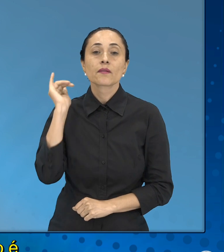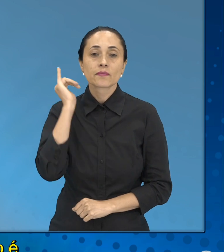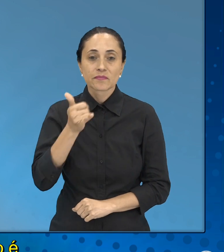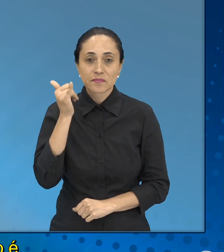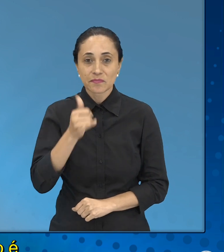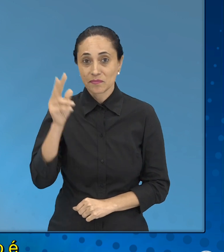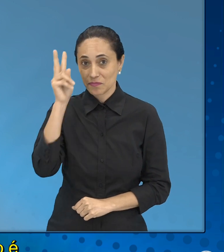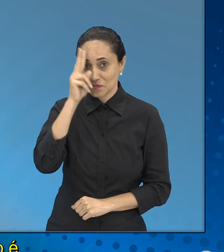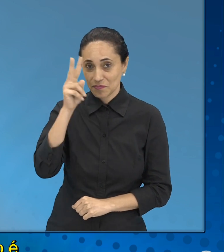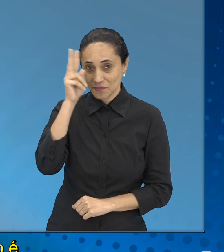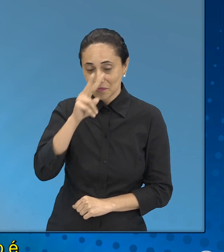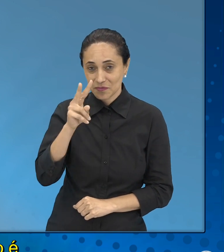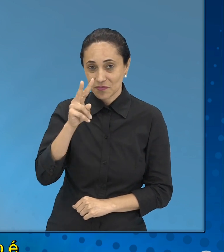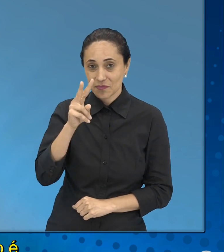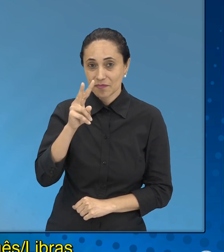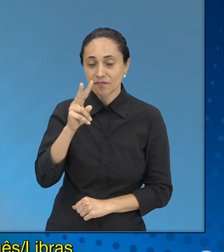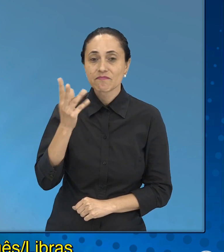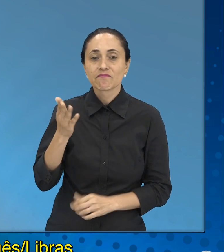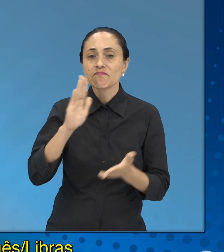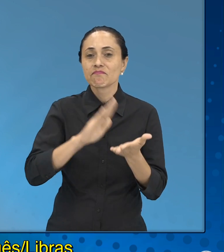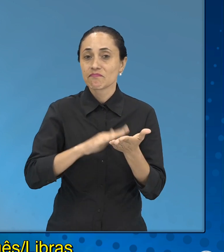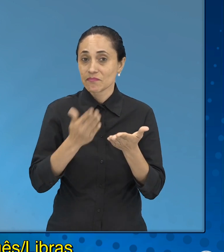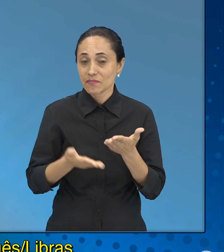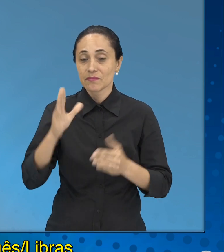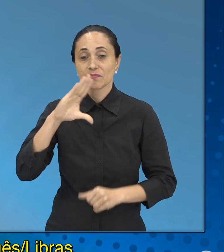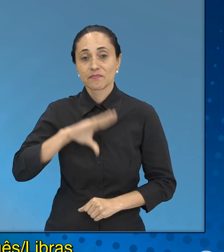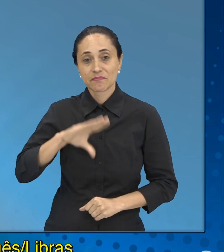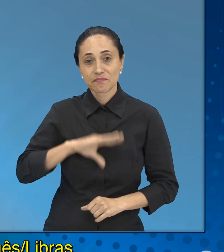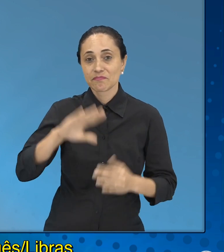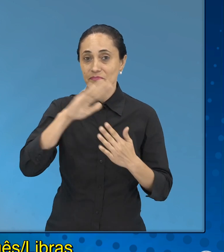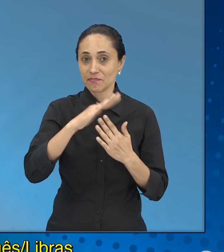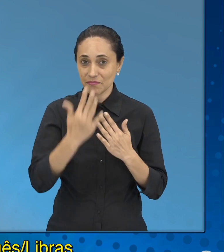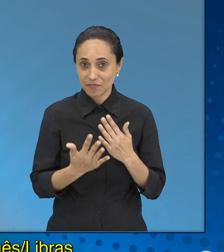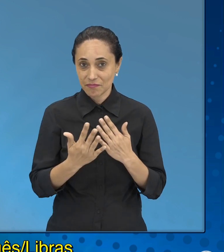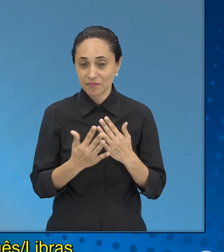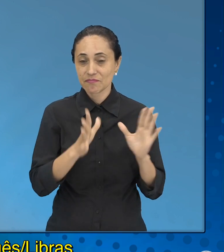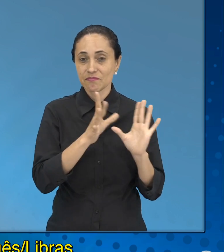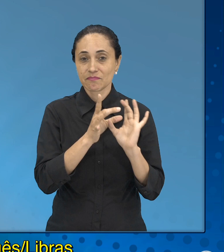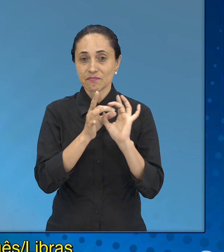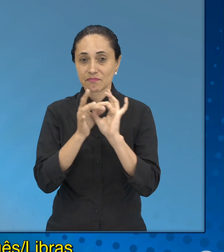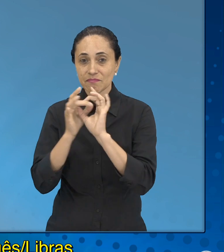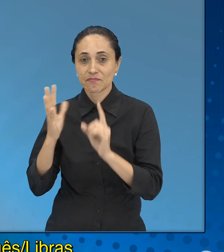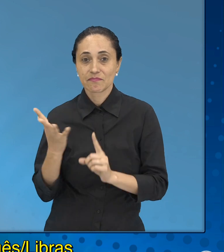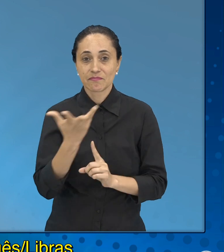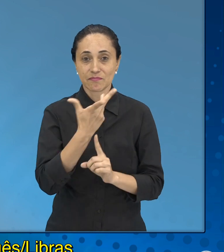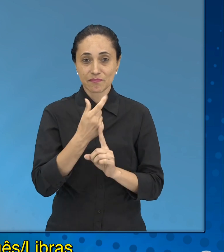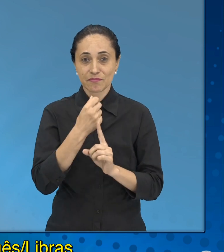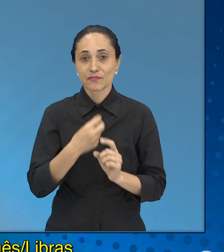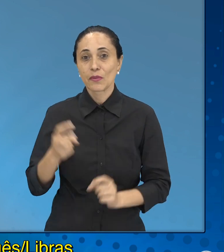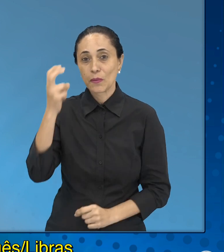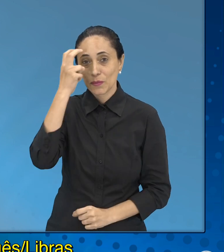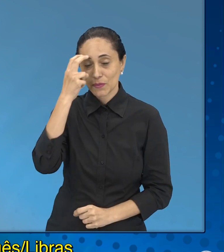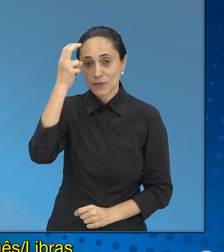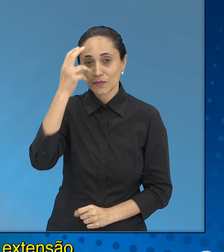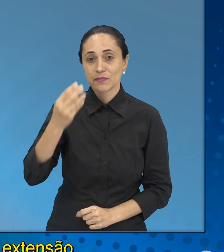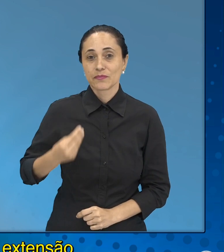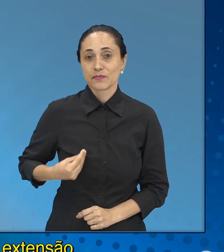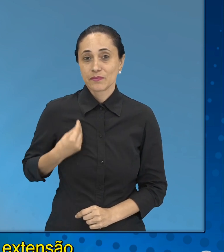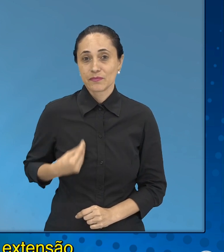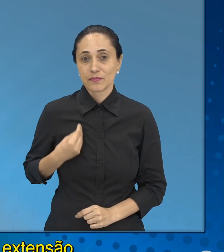proposto é Contação de História e Interpretação Português-Libras, em contextos